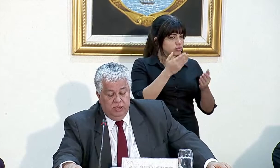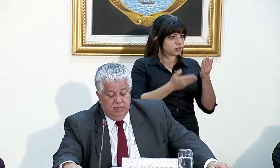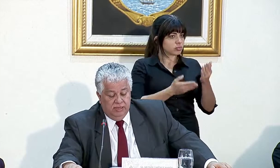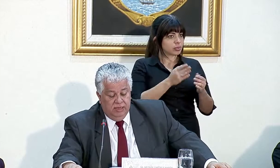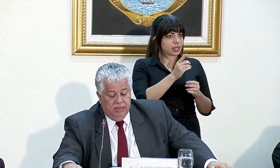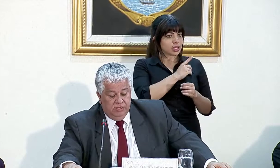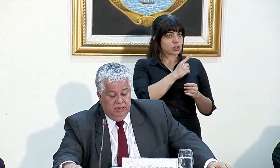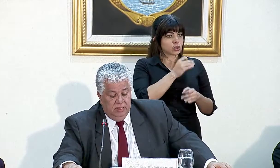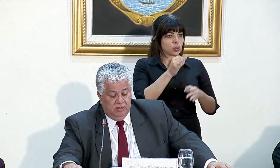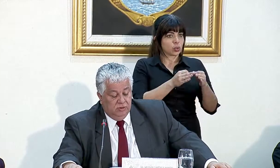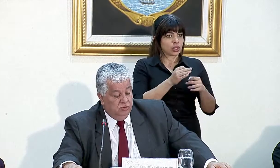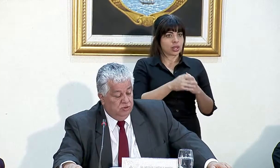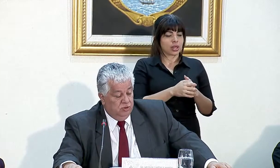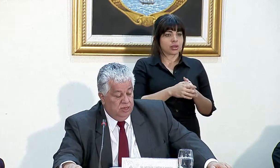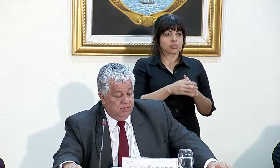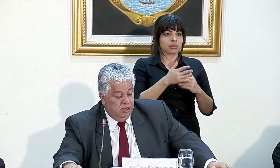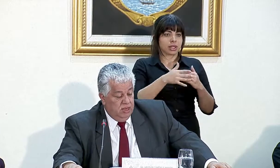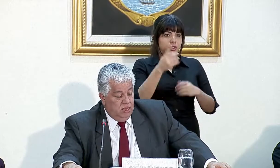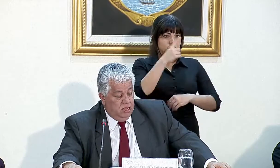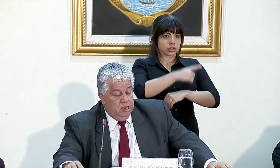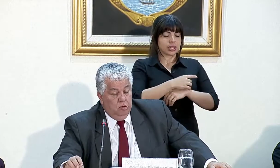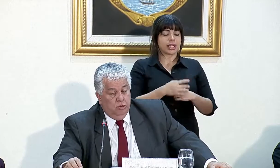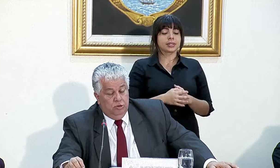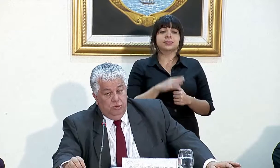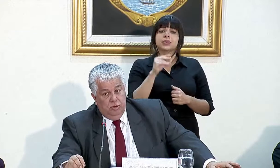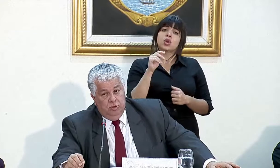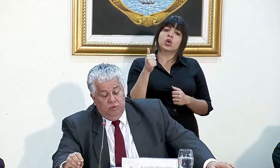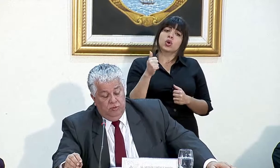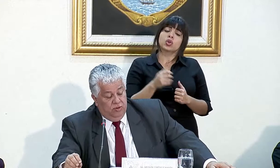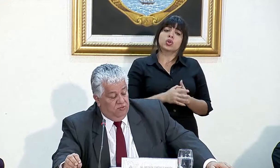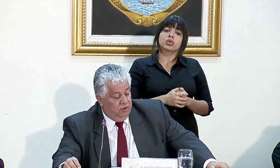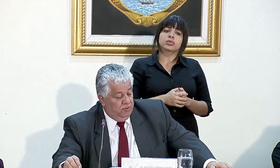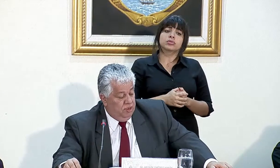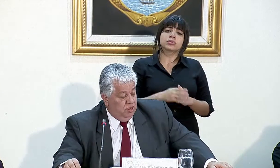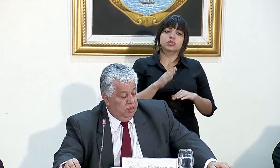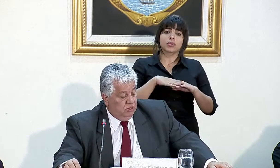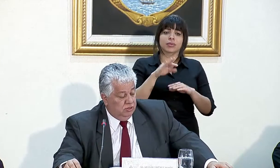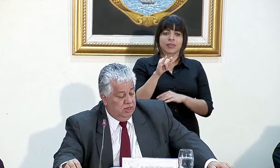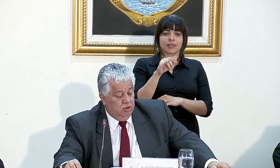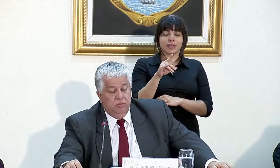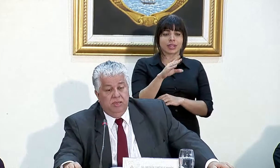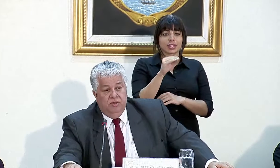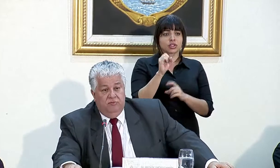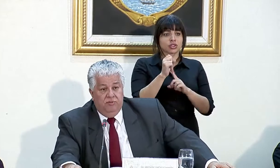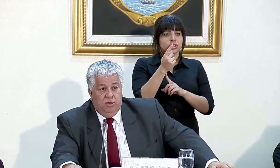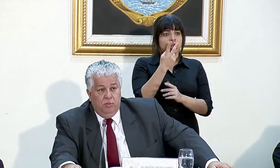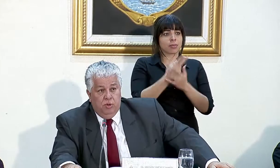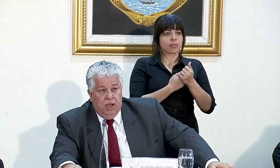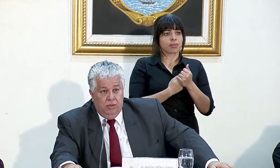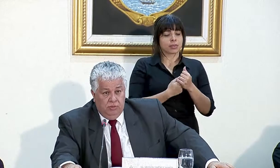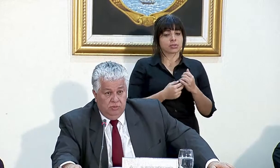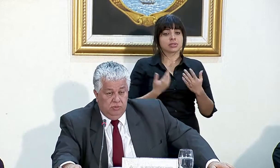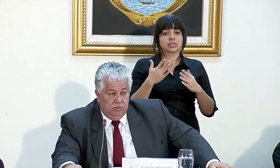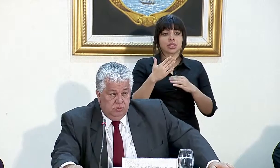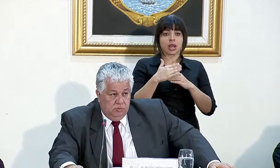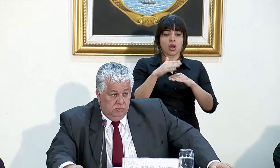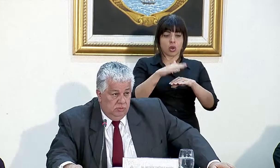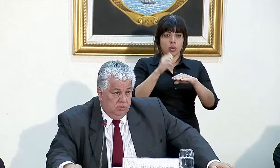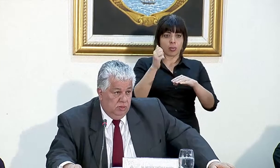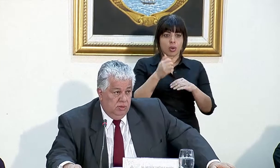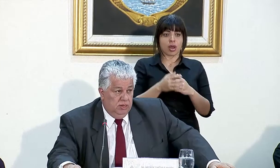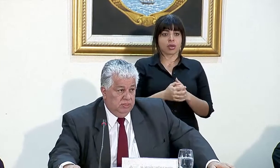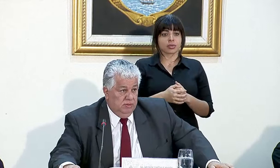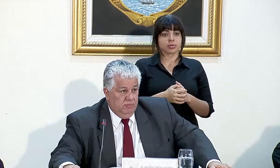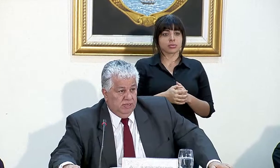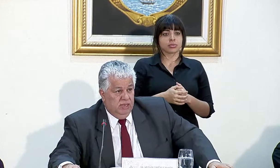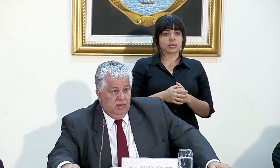dirección jurídica este en transcurso de estos días. Y lo otro, lo sobre FIB y Sociedad de Convivencia, FIB fue convocado,